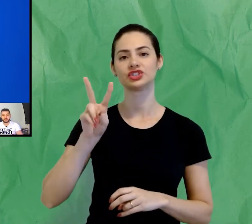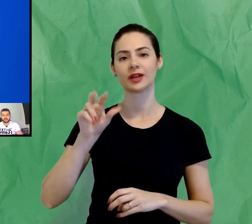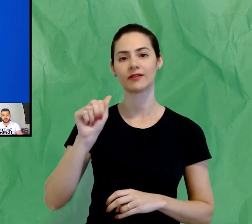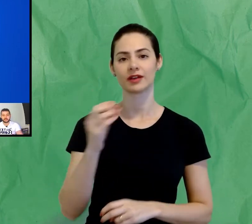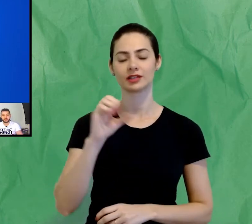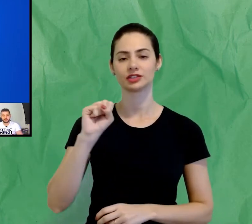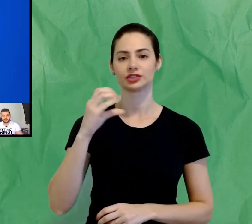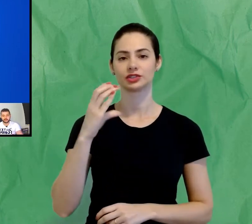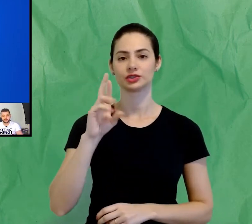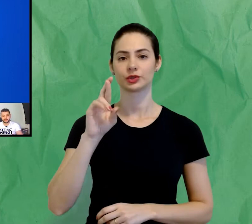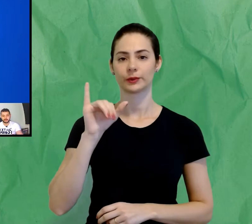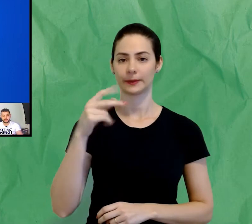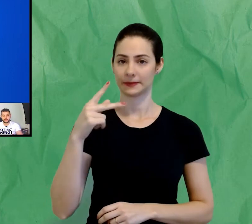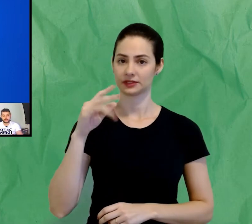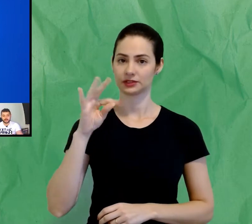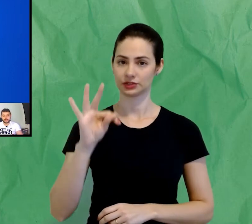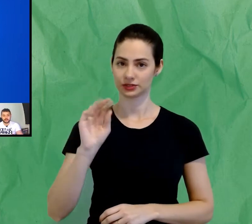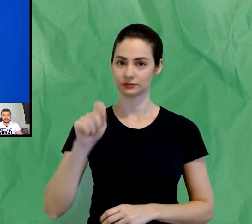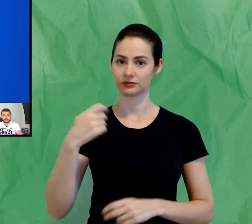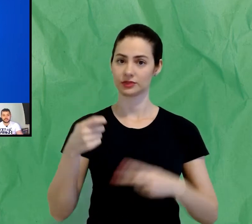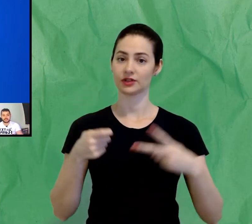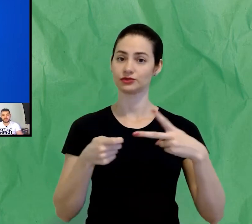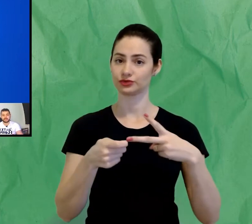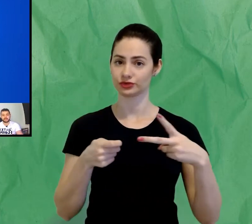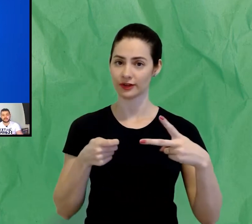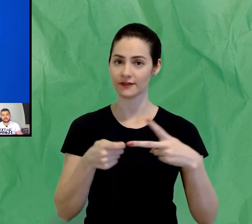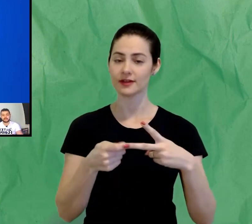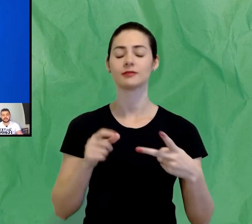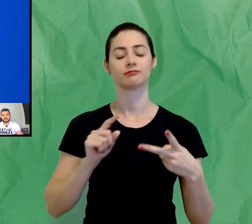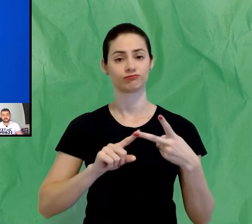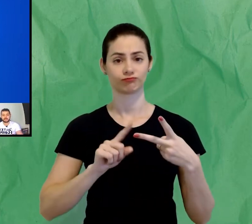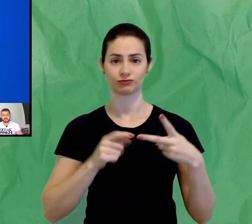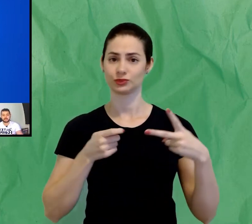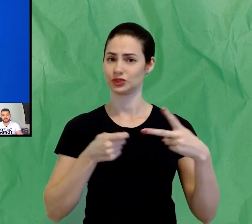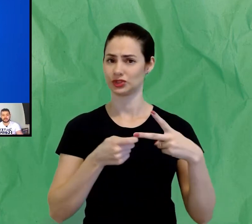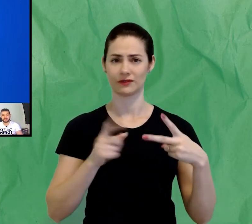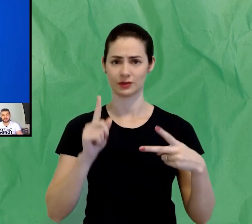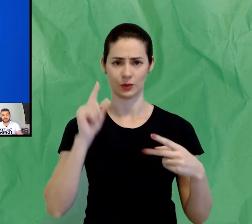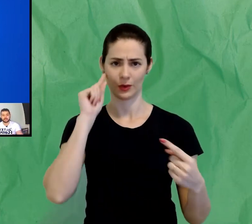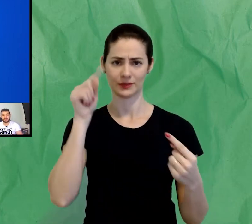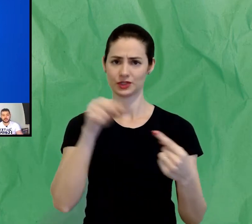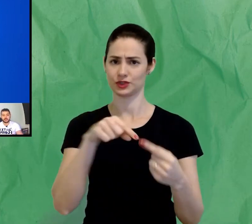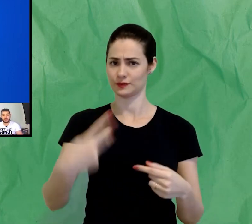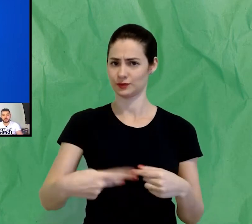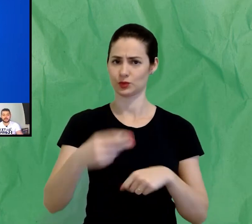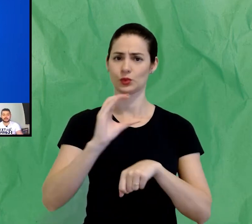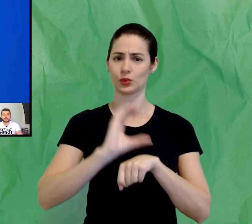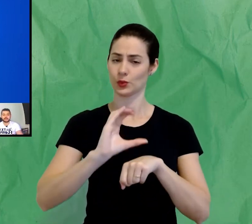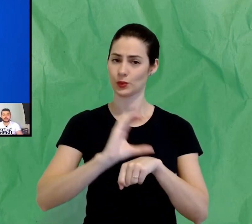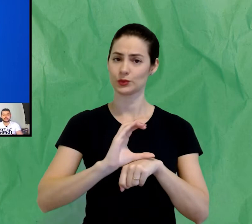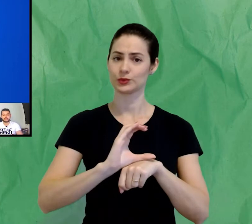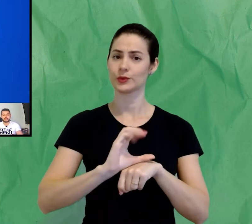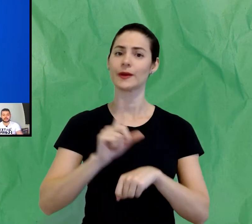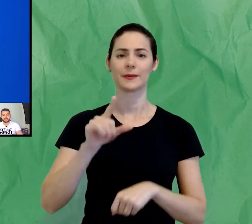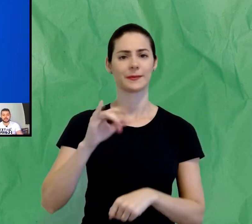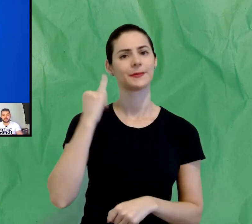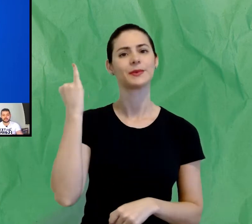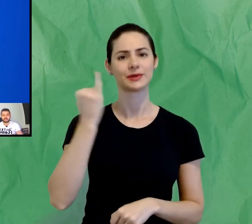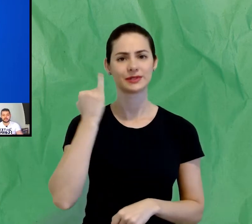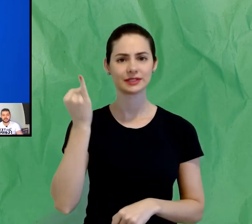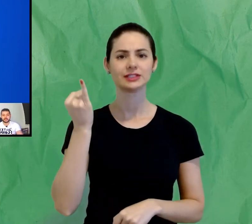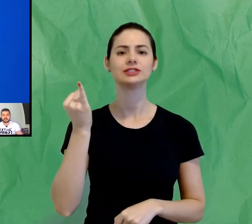seus principais comandos de bloco. Embora o JavaScript não seja o objetivo deste curso, é muito importante que a gente